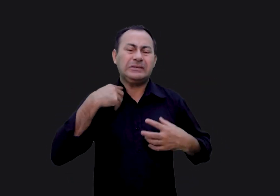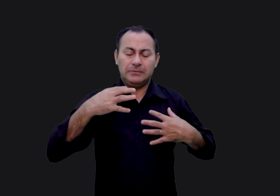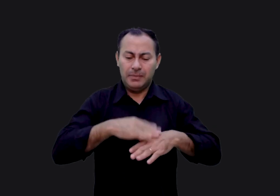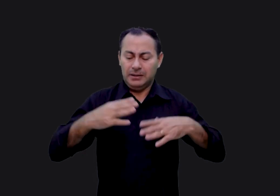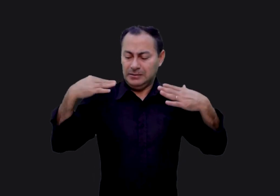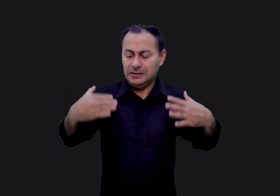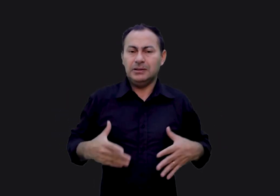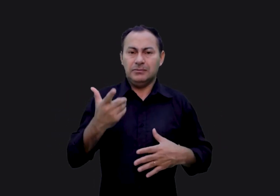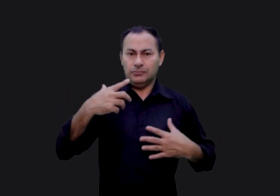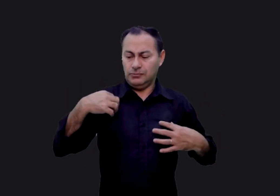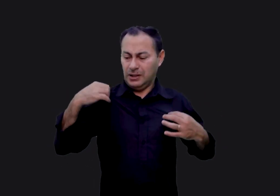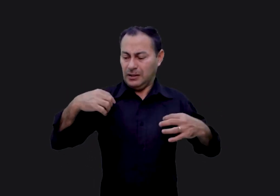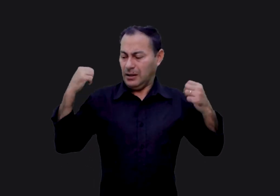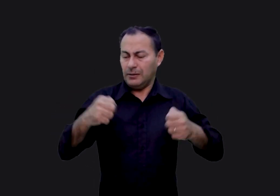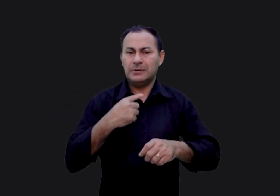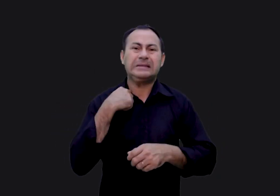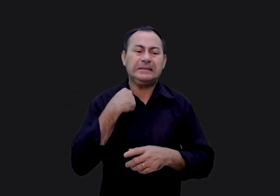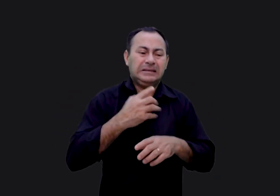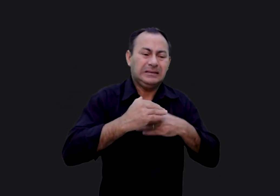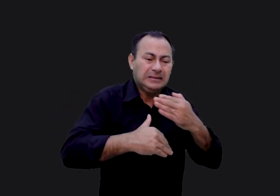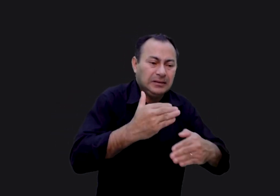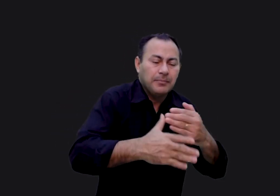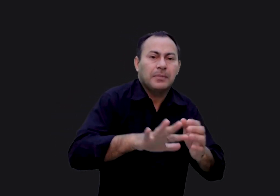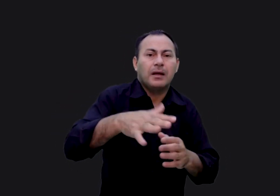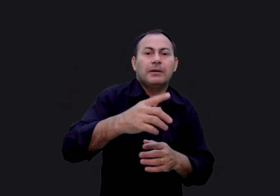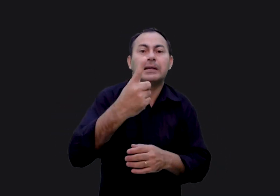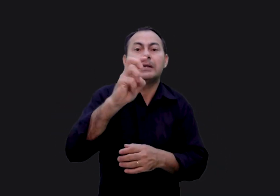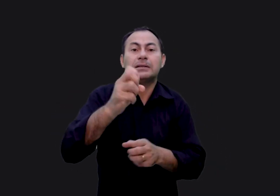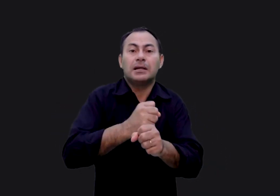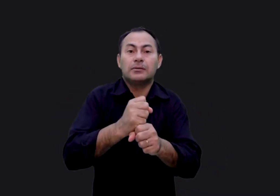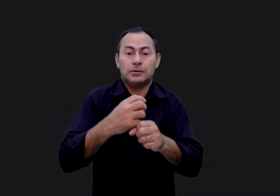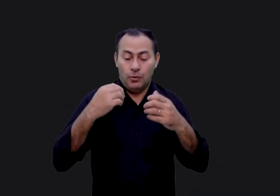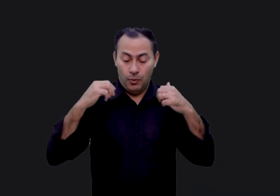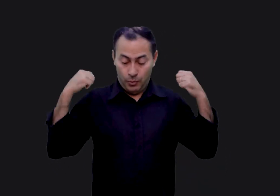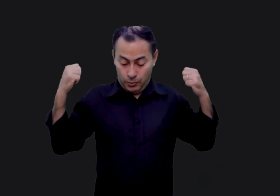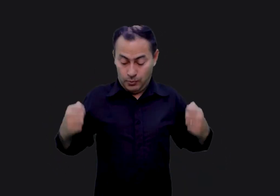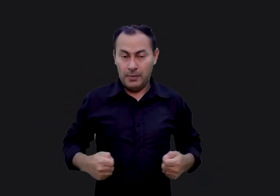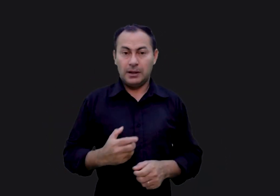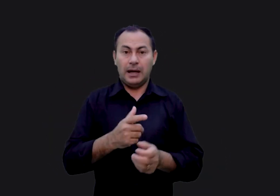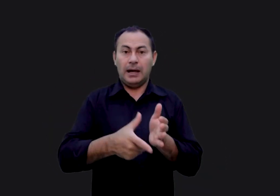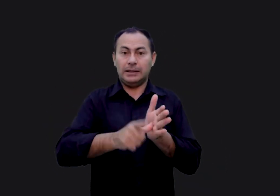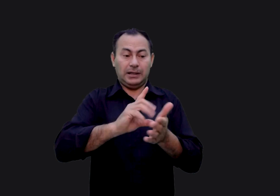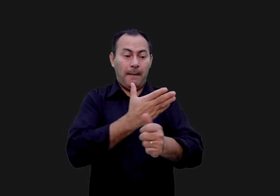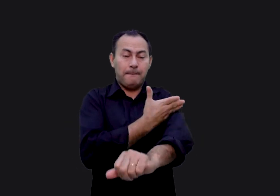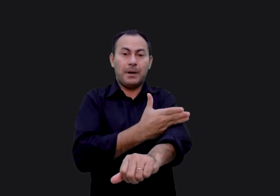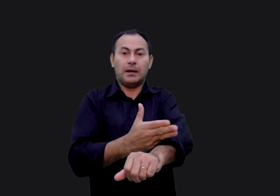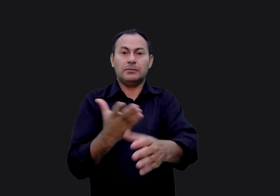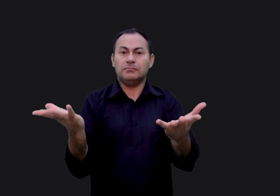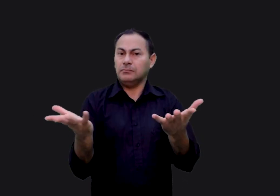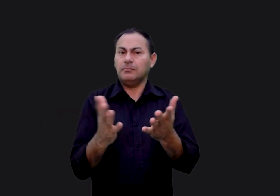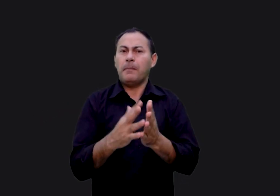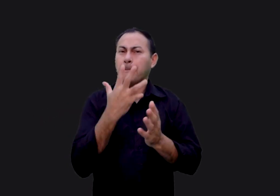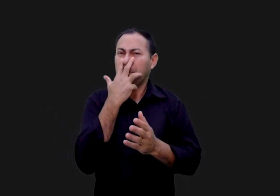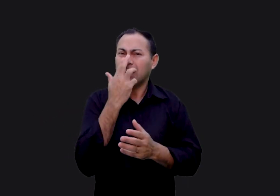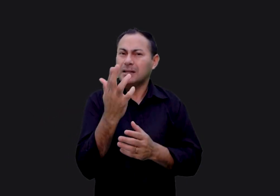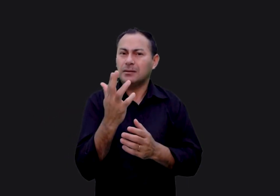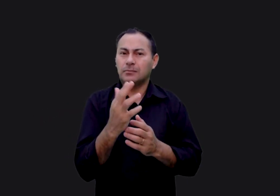manchando mais uma vez e outra. Talvez em 15 anos sua capa, que era toda branca, acabe parecendo